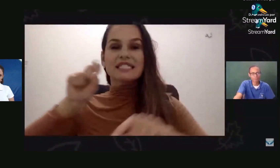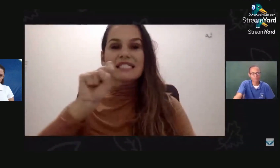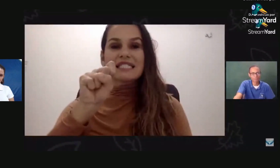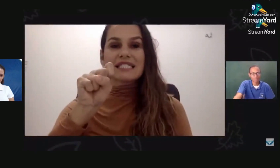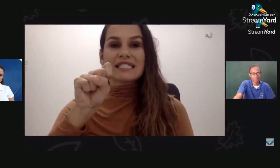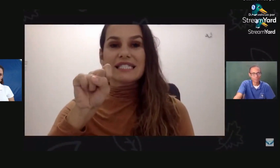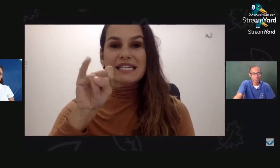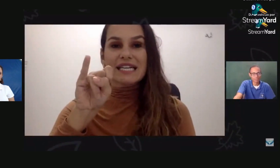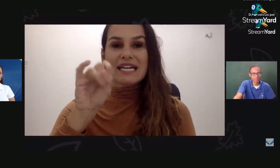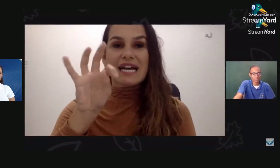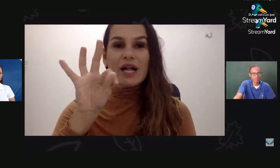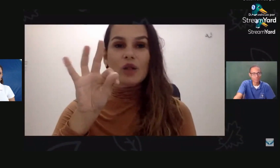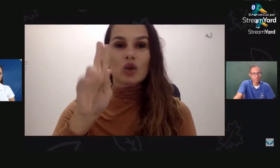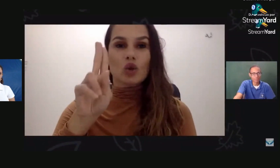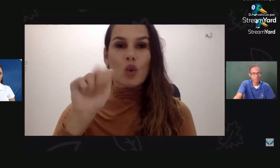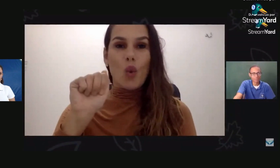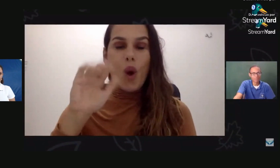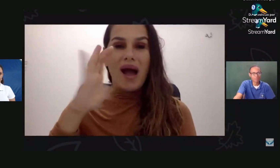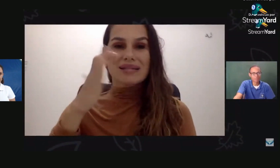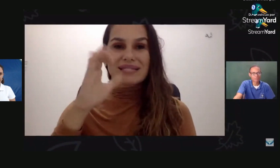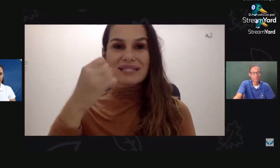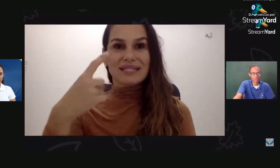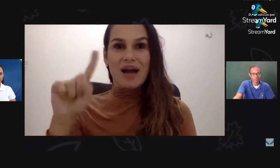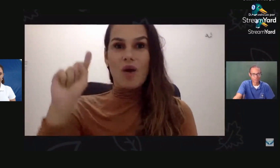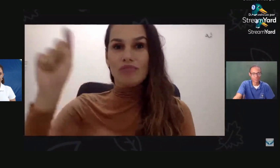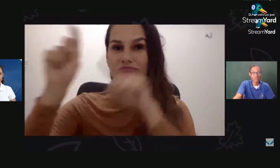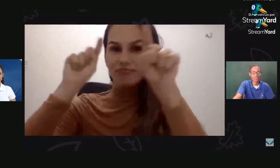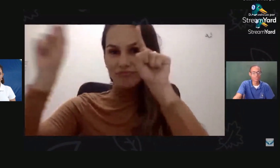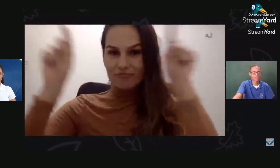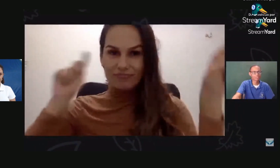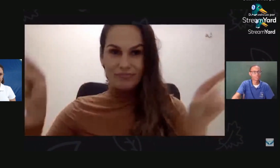problemas diferentes que eu acabei